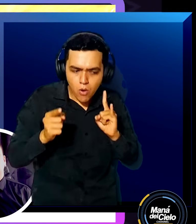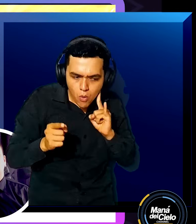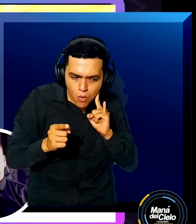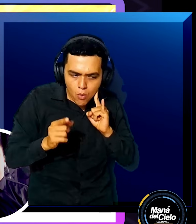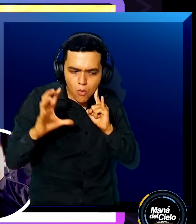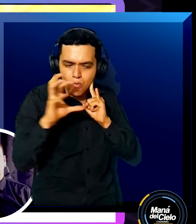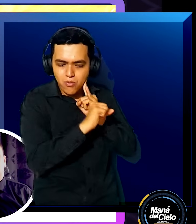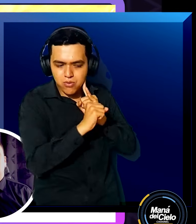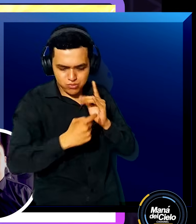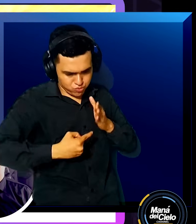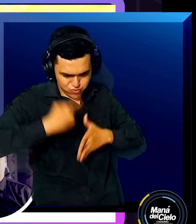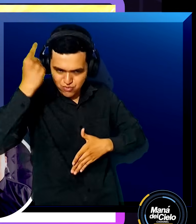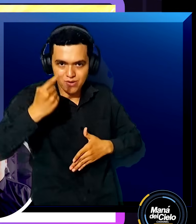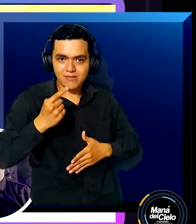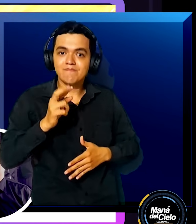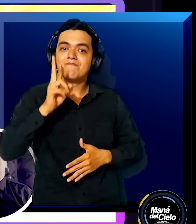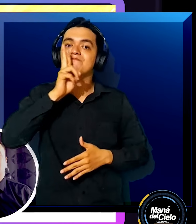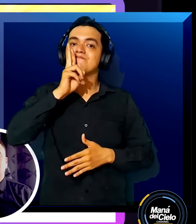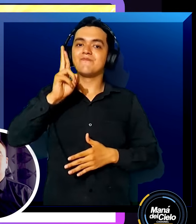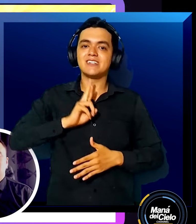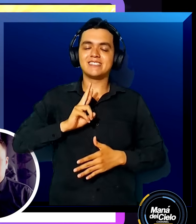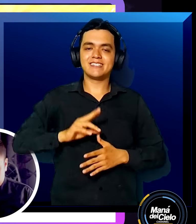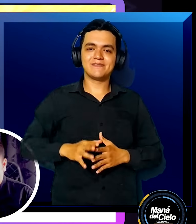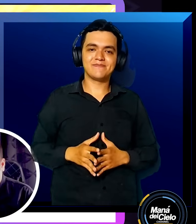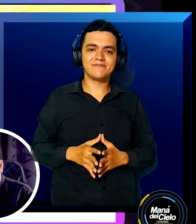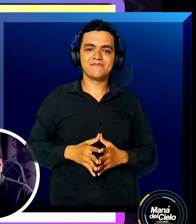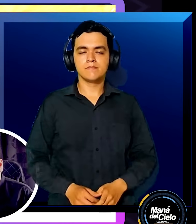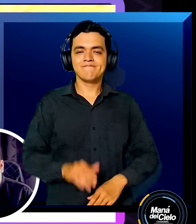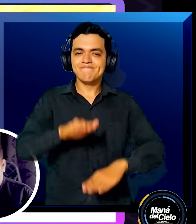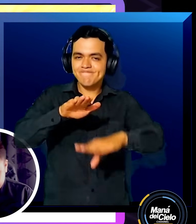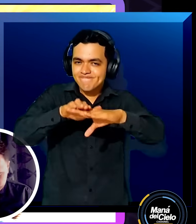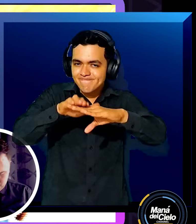diablo rodado. Yo no sé a qué huele el diablo rodado, pero debe oler feo.